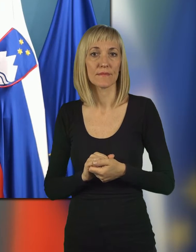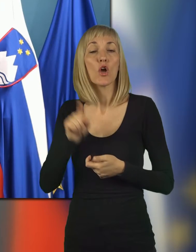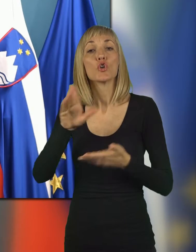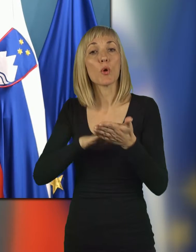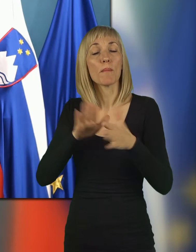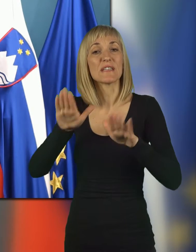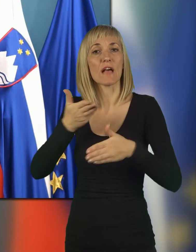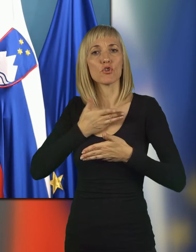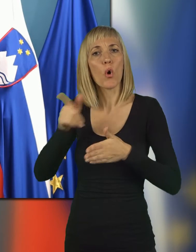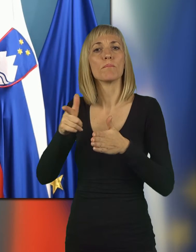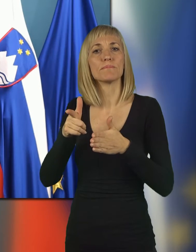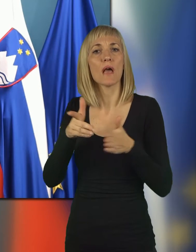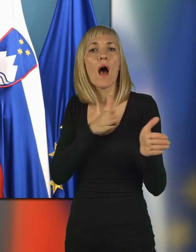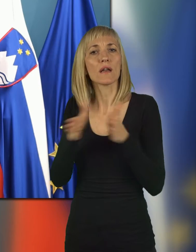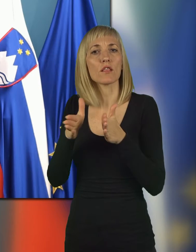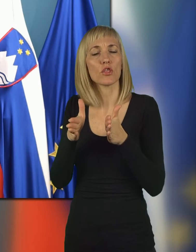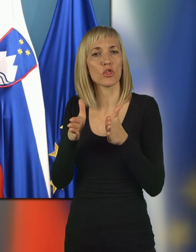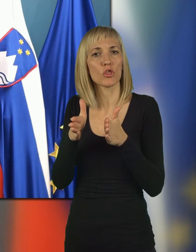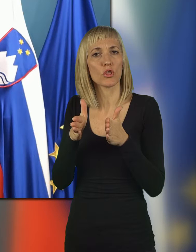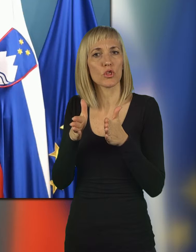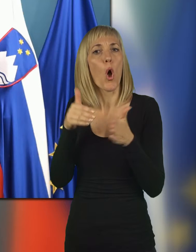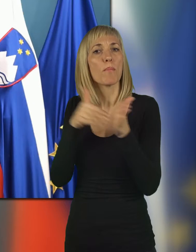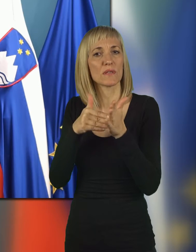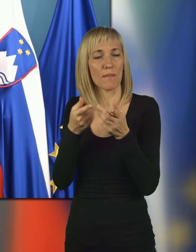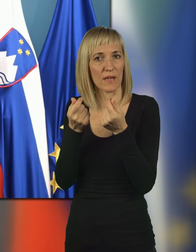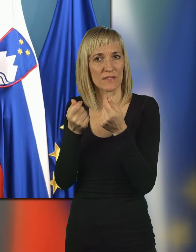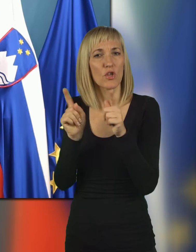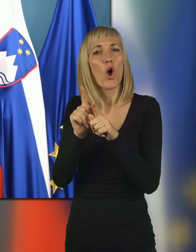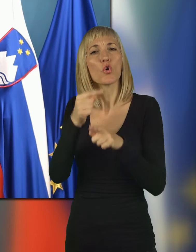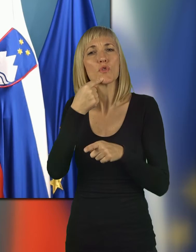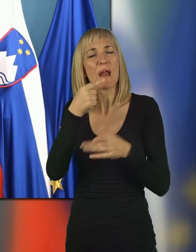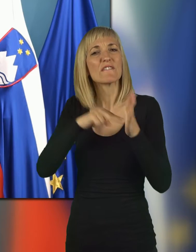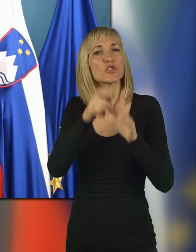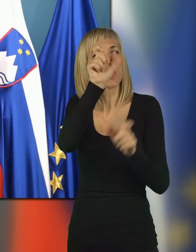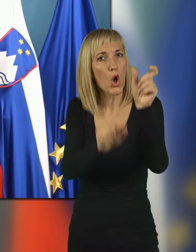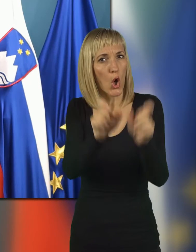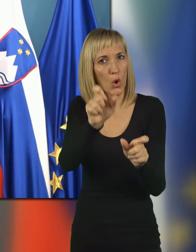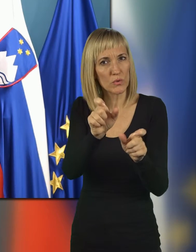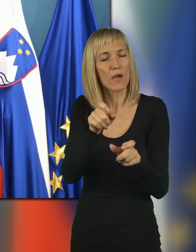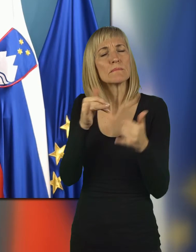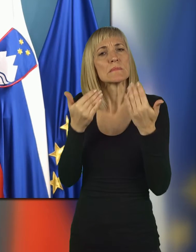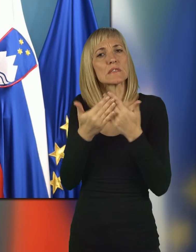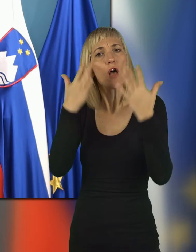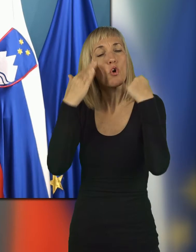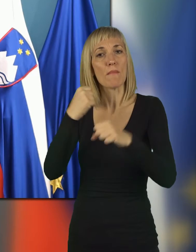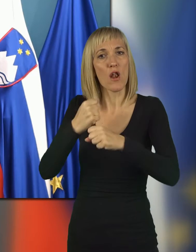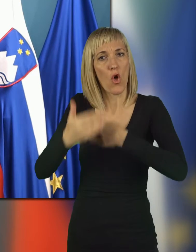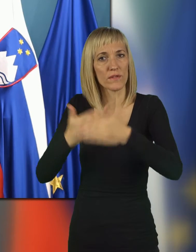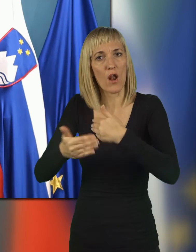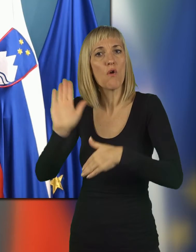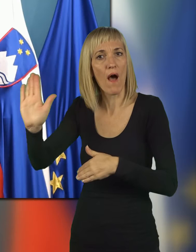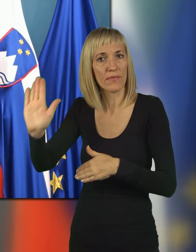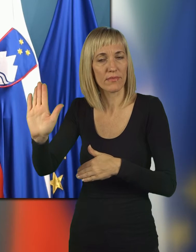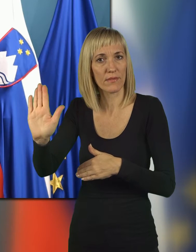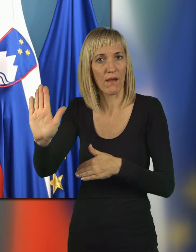dobiva zavod tista potrebna sredstva, kot je tudi po ocenah strokovnjakov bilo potrebno, da lahko normalno izvaja svoj